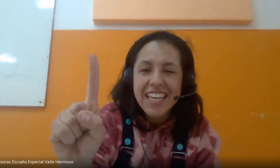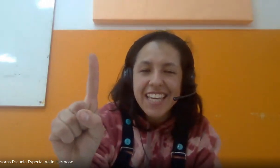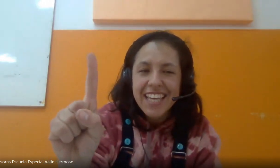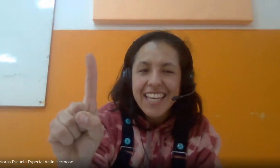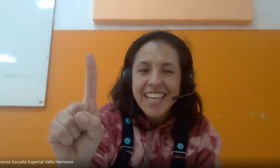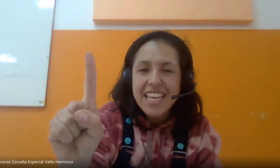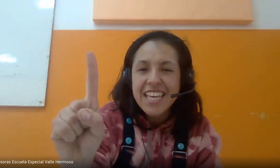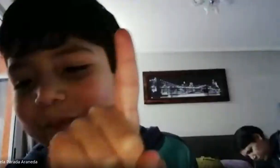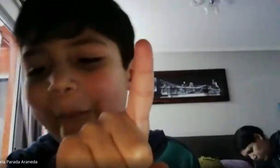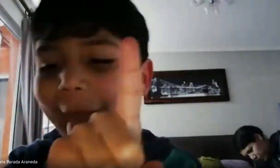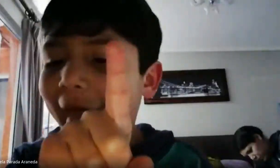I.